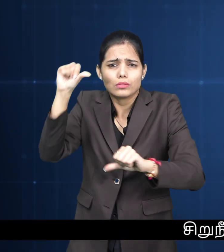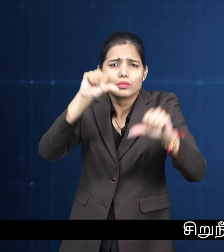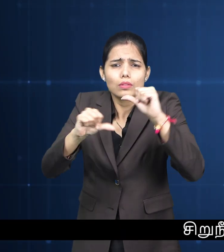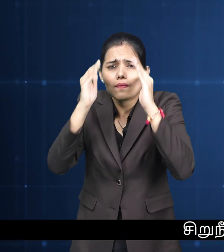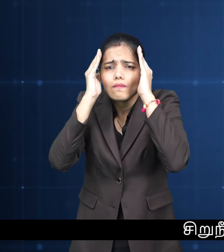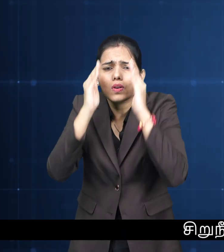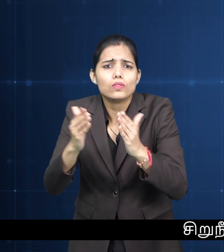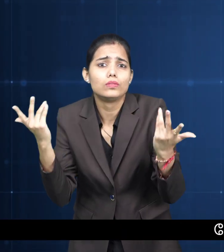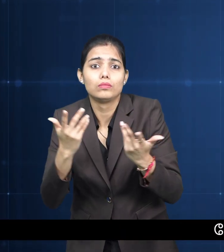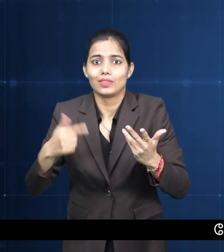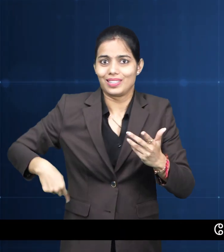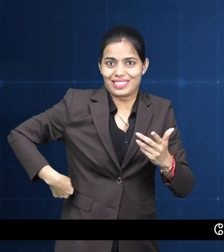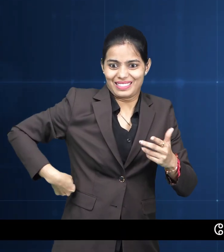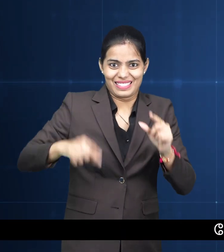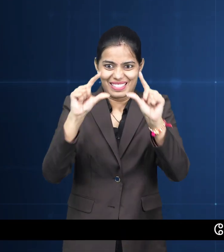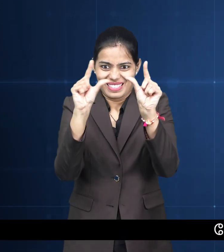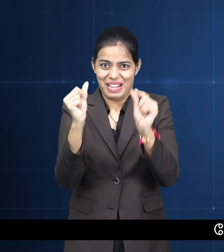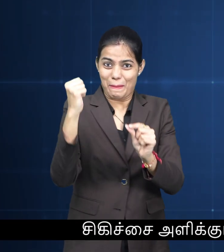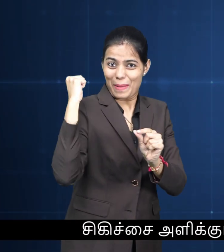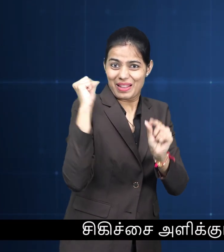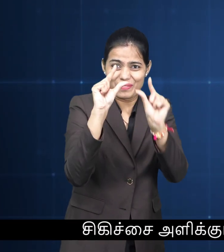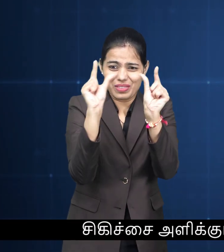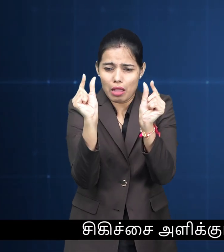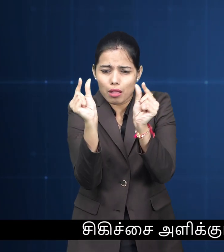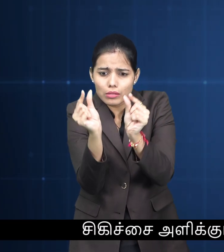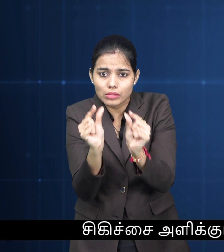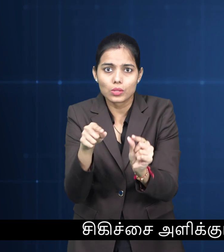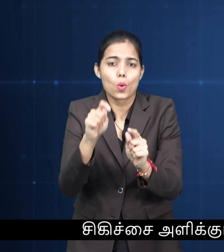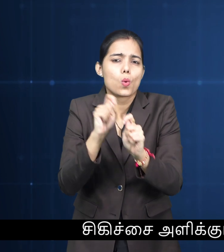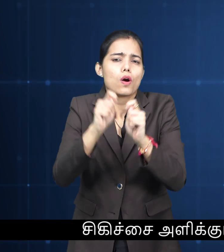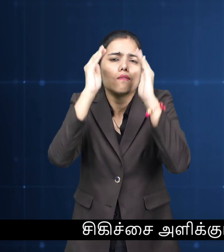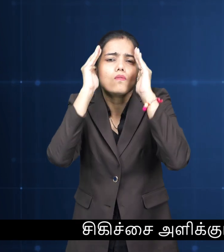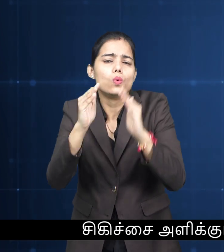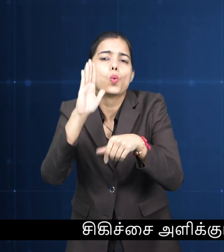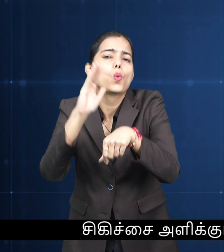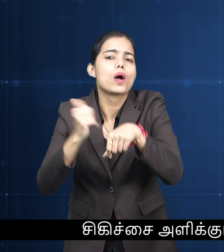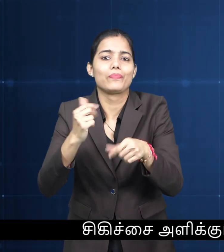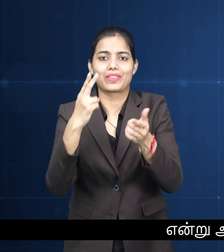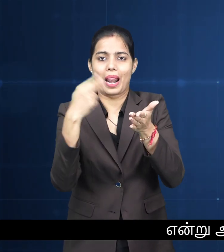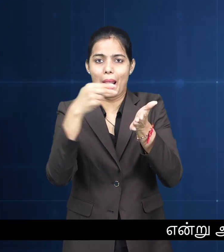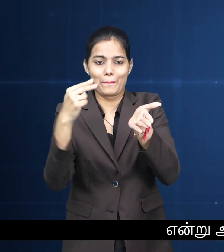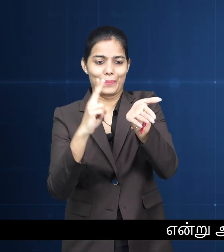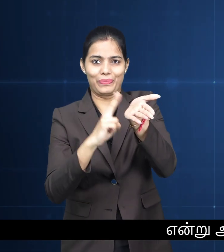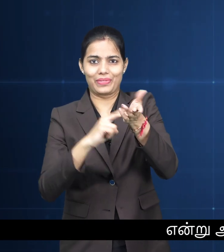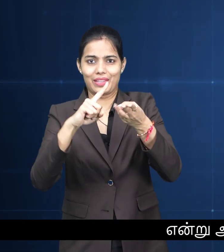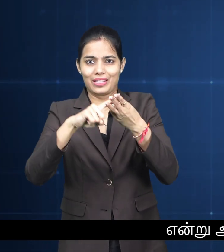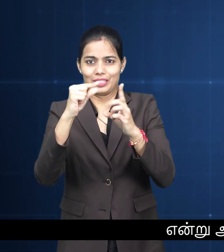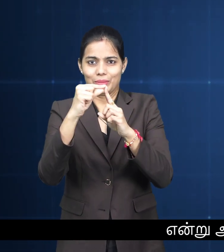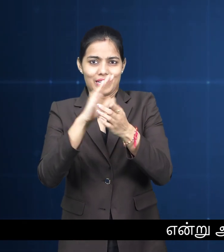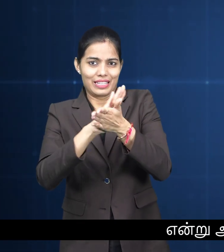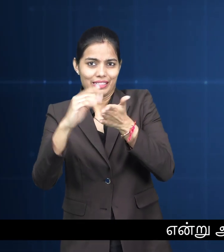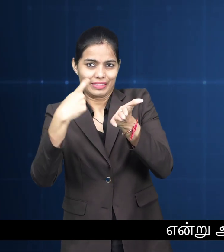சிறுநீரக தொடர்பான நோய்களுக்கு சிகிச்சை அளிக்கும் மருத்துவர் சிறுநீரக நிபுணர் என்று